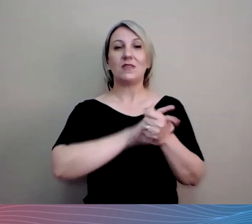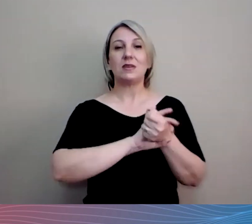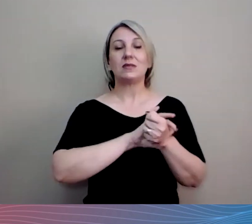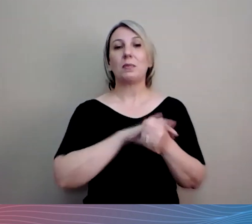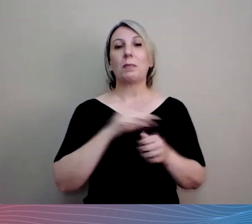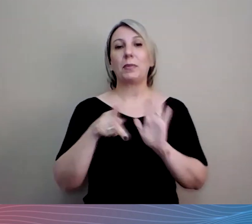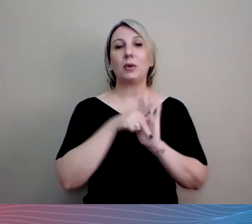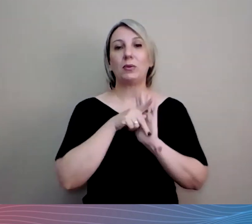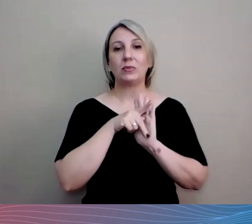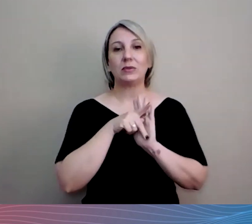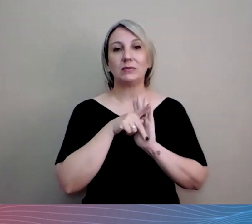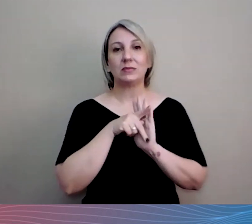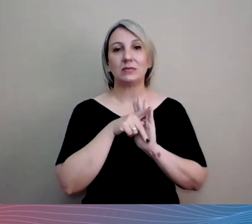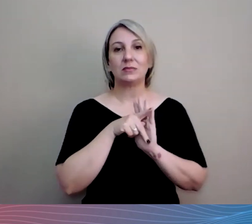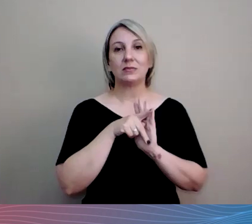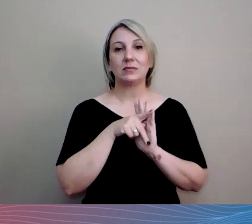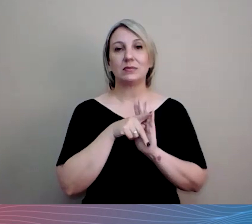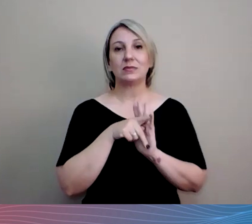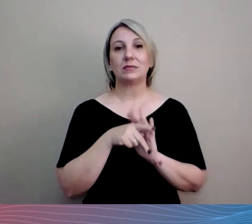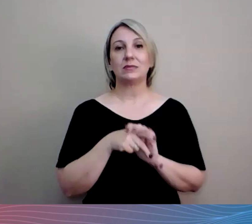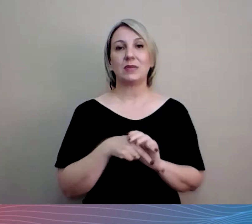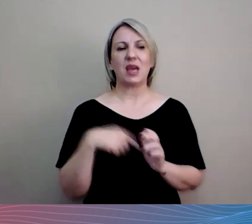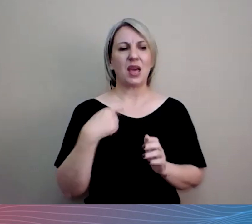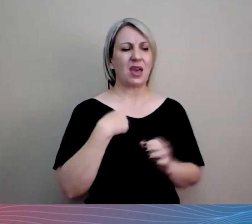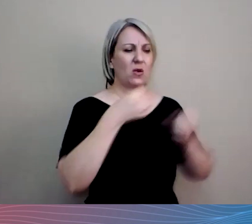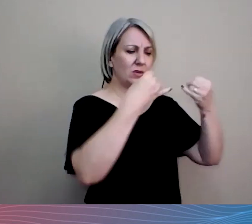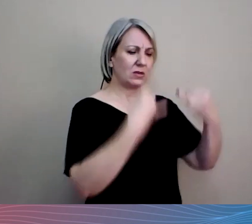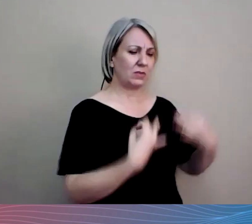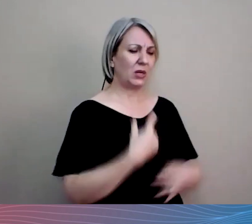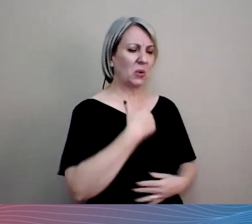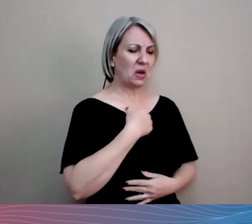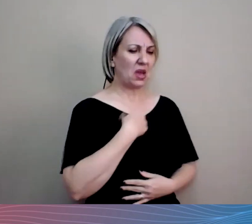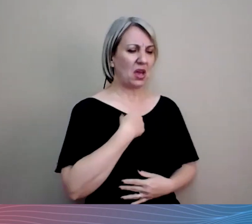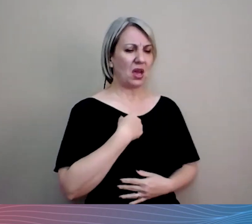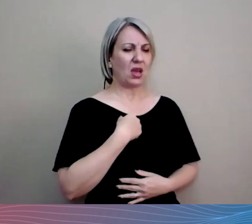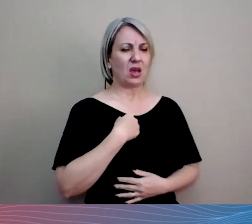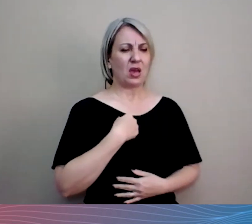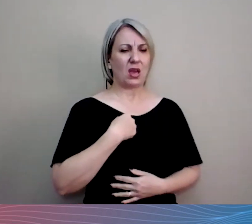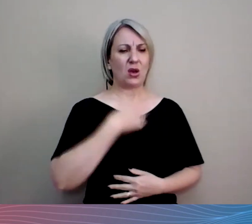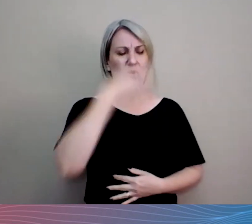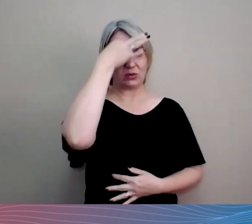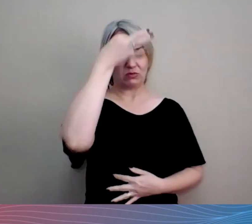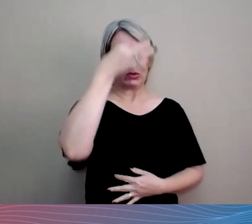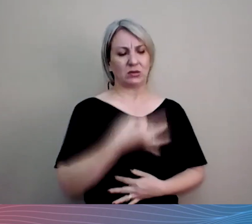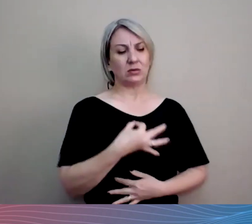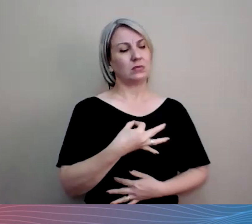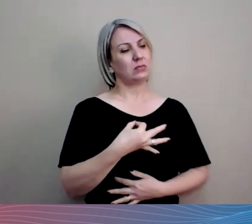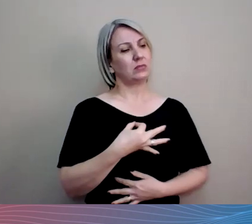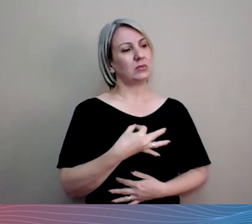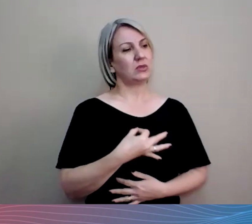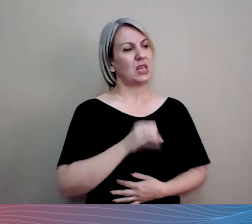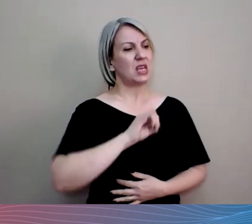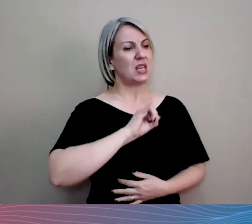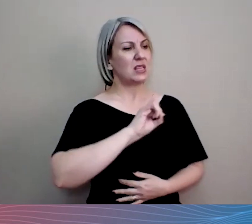verdade? Eu estou sempre na defensiva. Se alguém falar mal de mim, eu me defendo. Quando